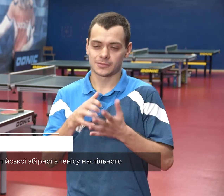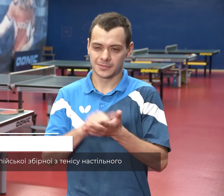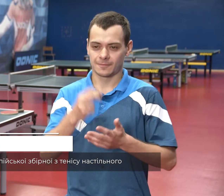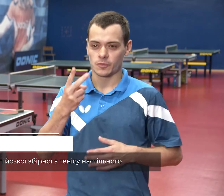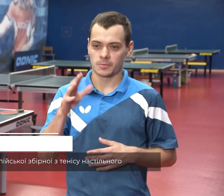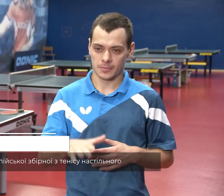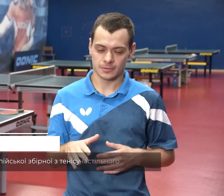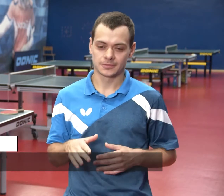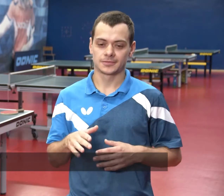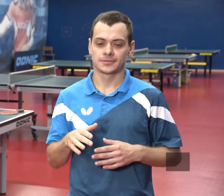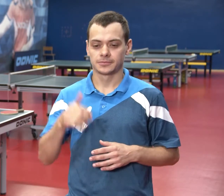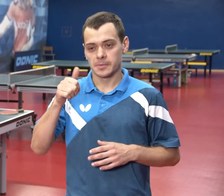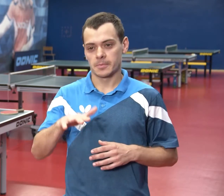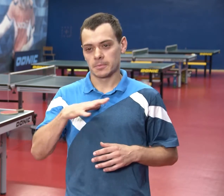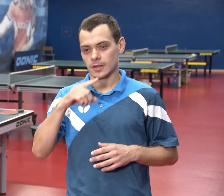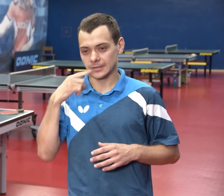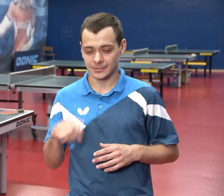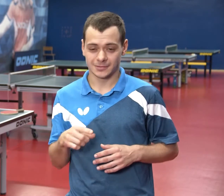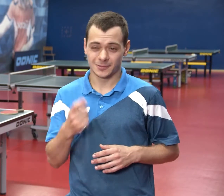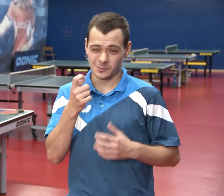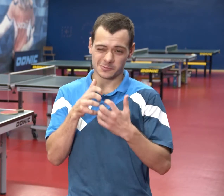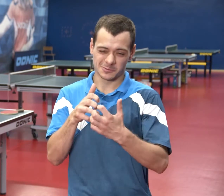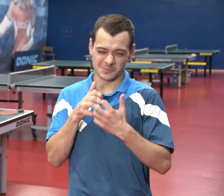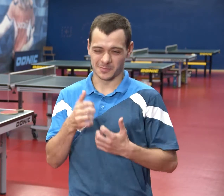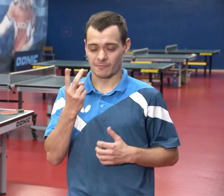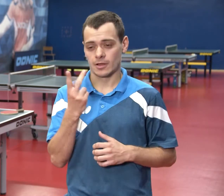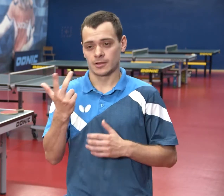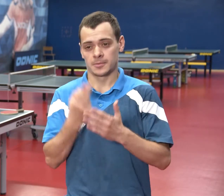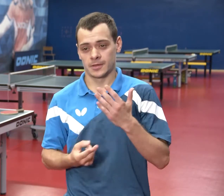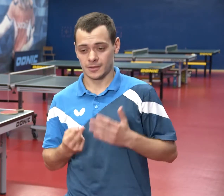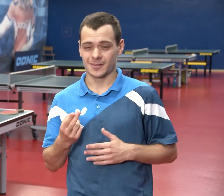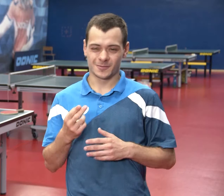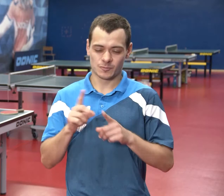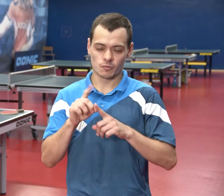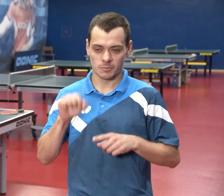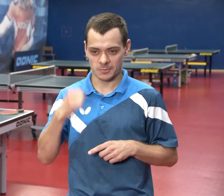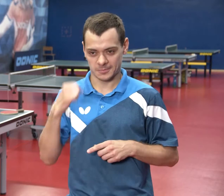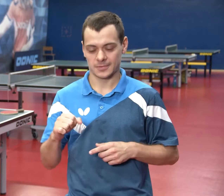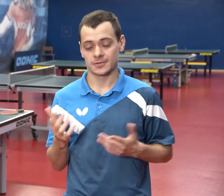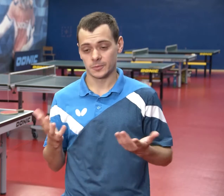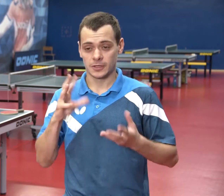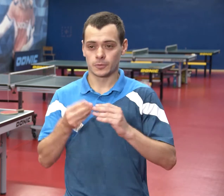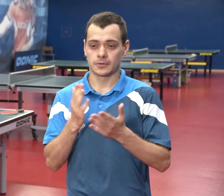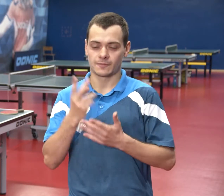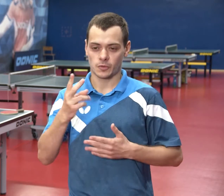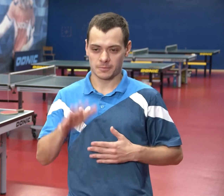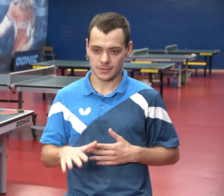друге місце команда росії перше з ними була запекла боротьба але ми програли з рахунком два три